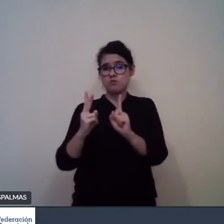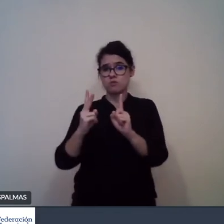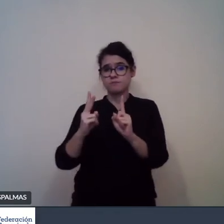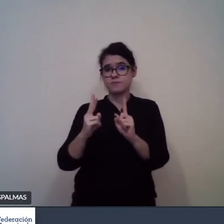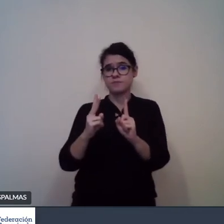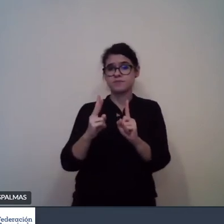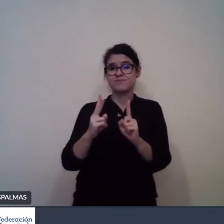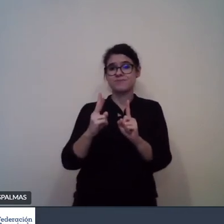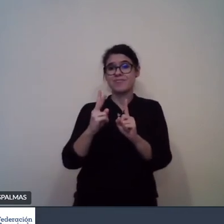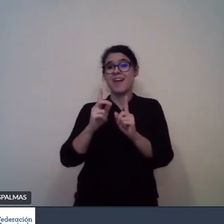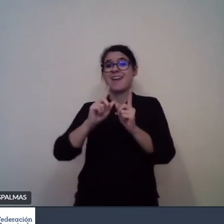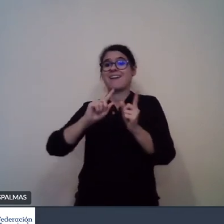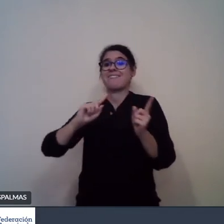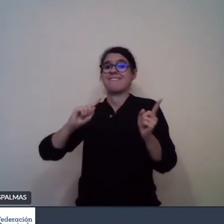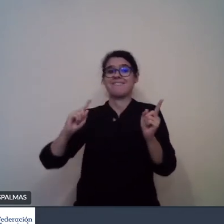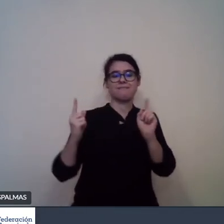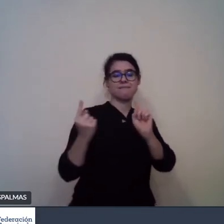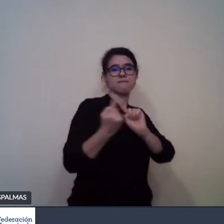rotación.